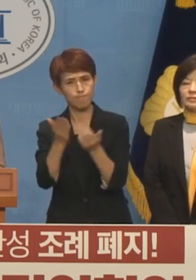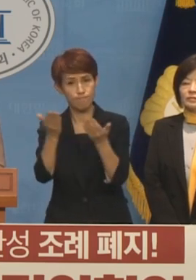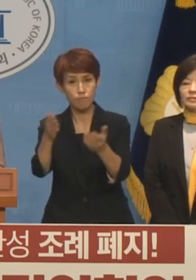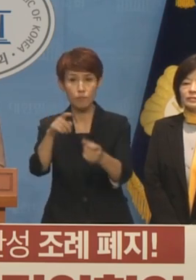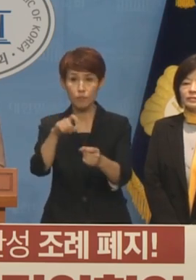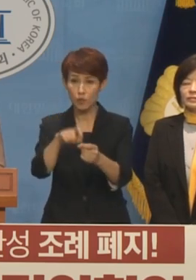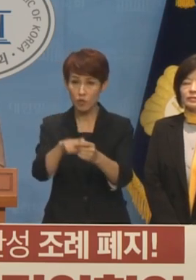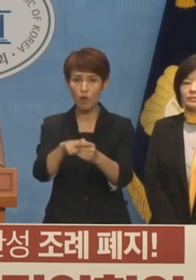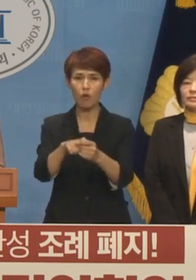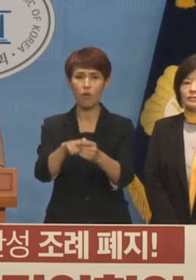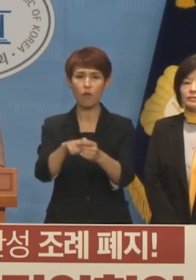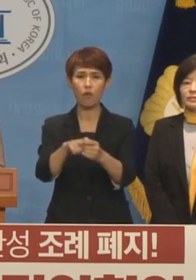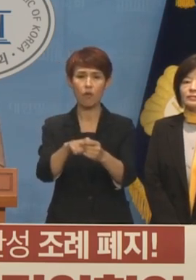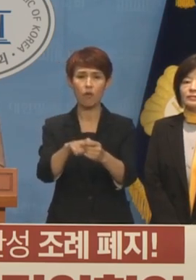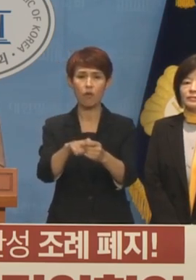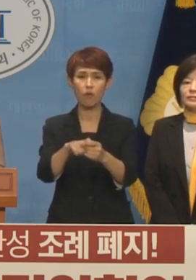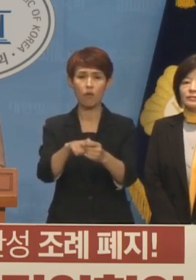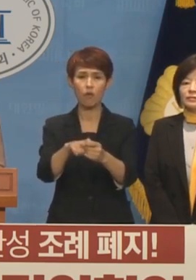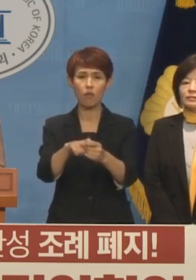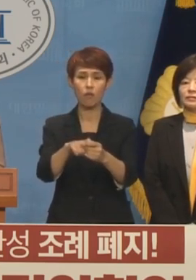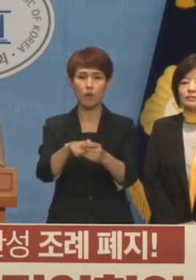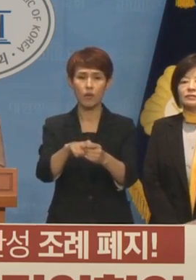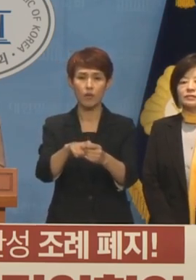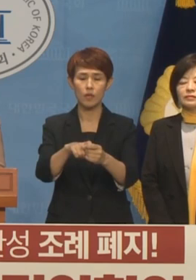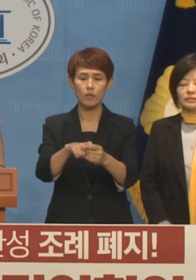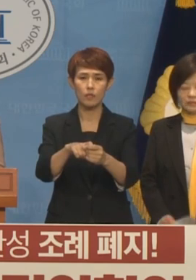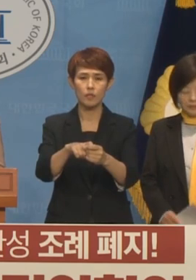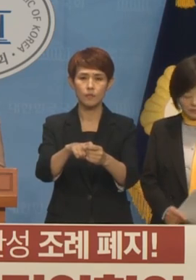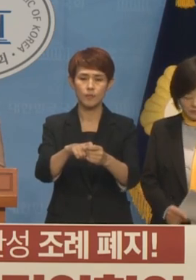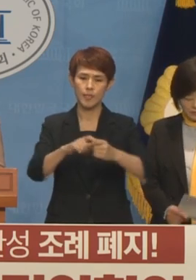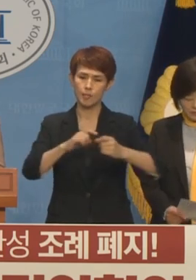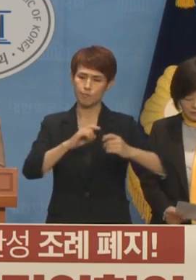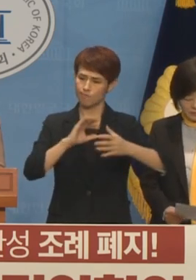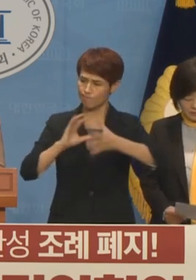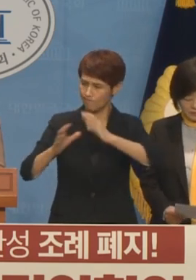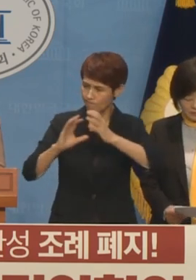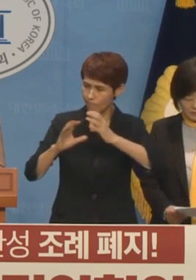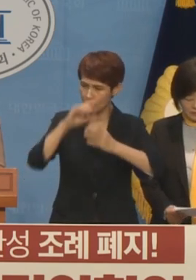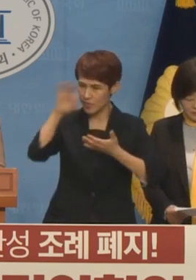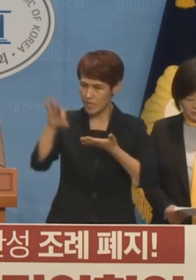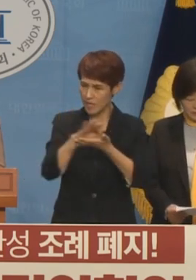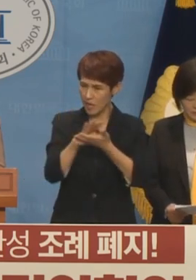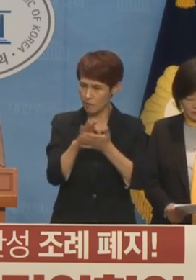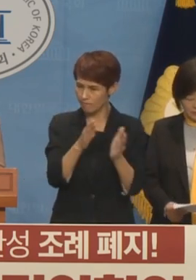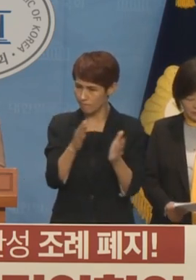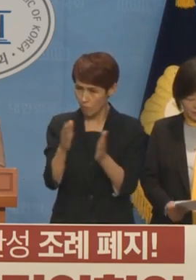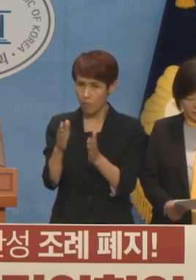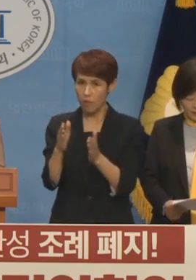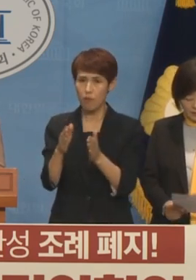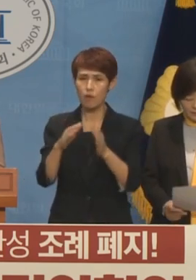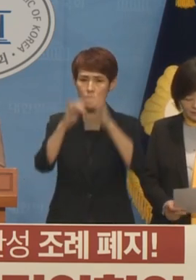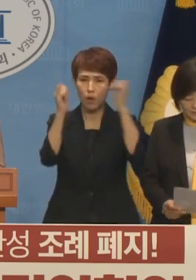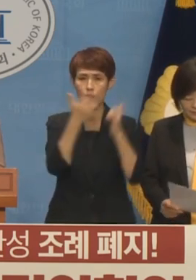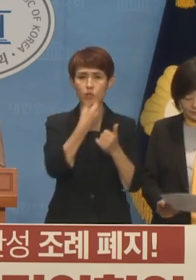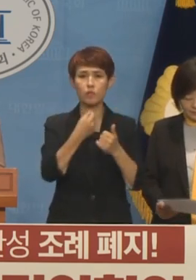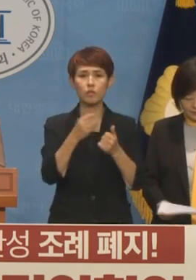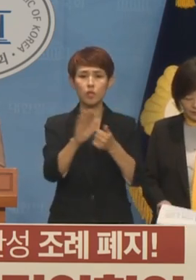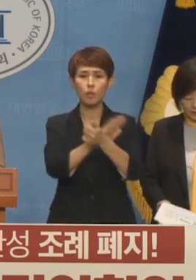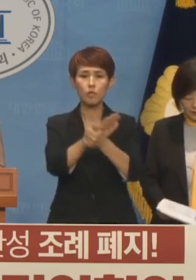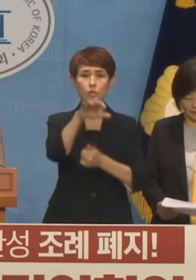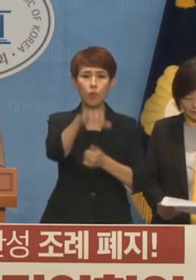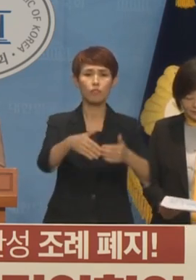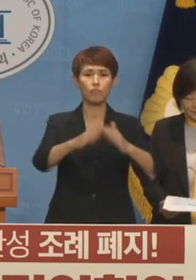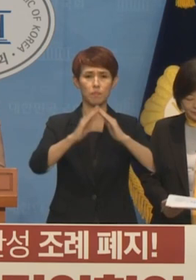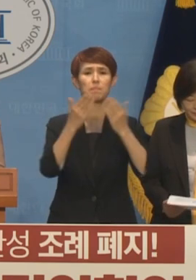위해서 어렵게 여러 가지 논의와 또 예산을 배치를 해서 사회서비스원을 이렇게 해와서 좋은 돌봄을